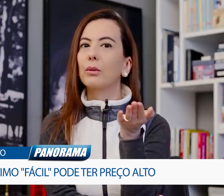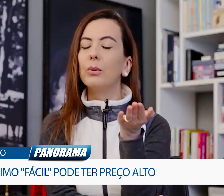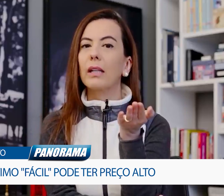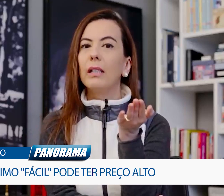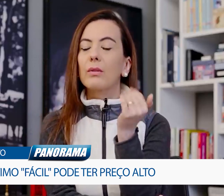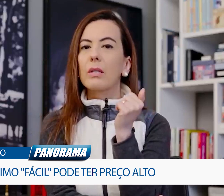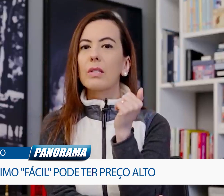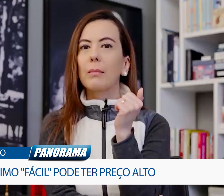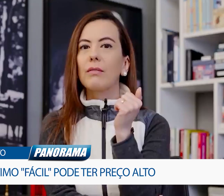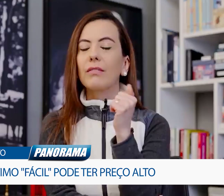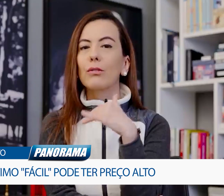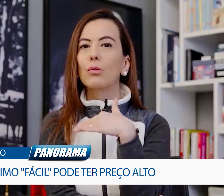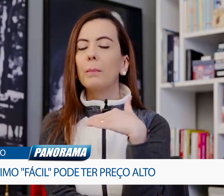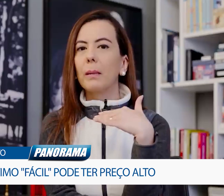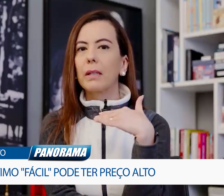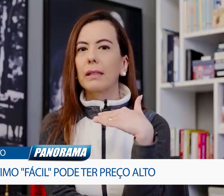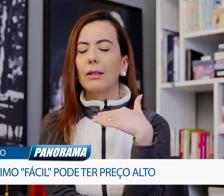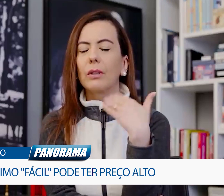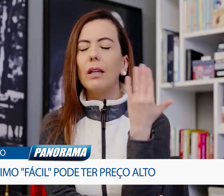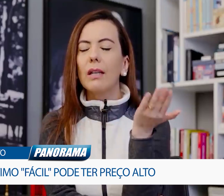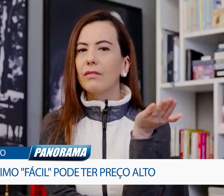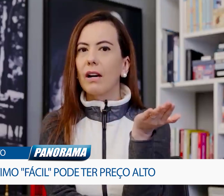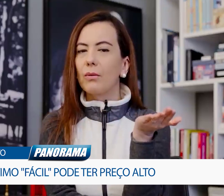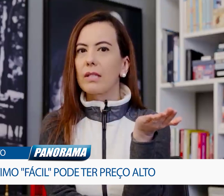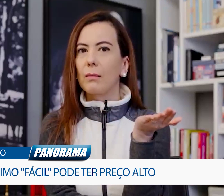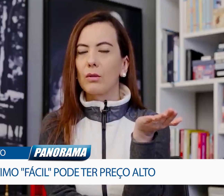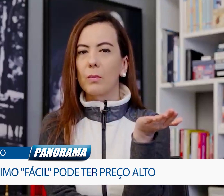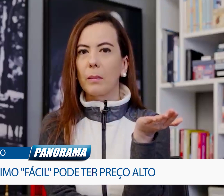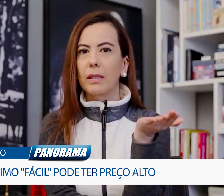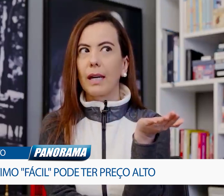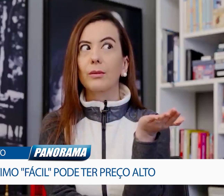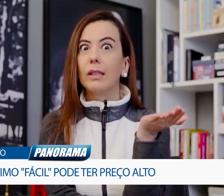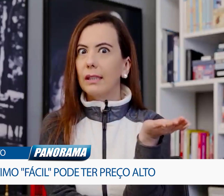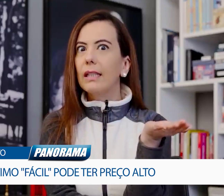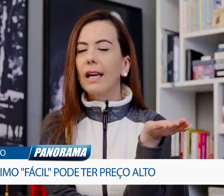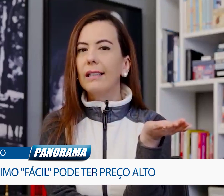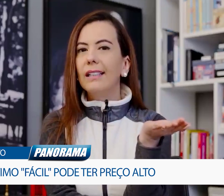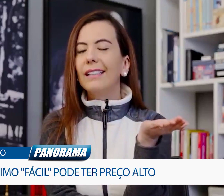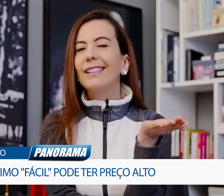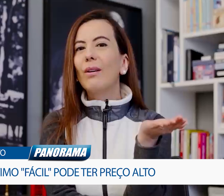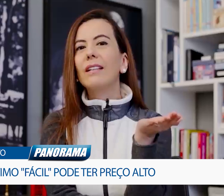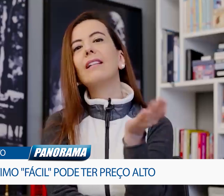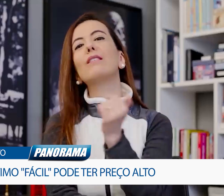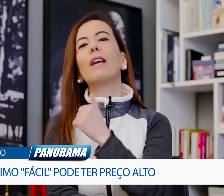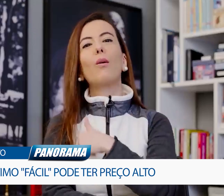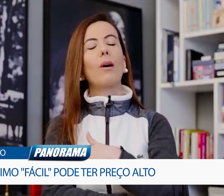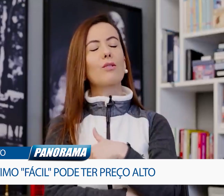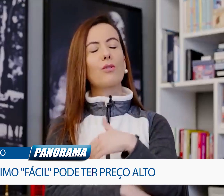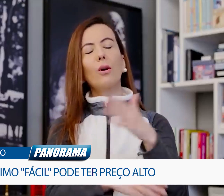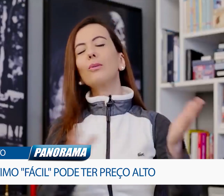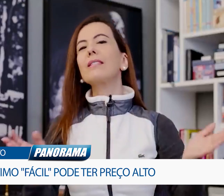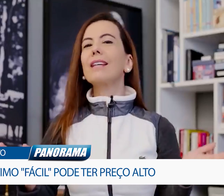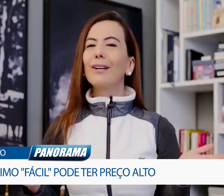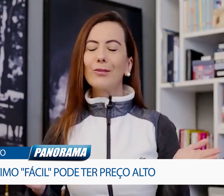aquela fatura, seu orçamento vai ficar super apertado. Quem quer ficar com um orçamento super apertado? Ninguém. Então aí eles vêm com